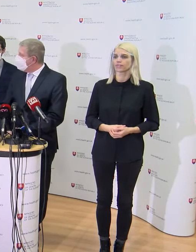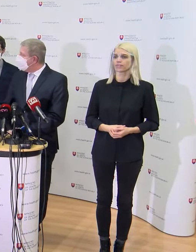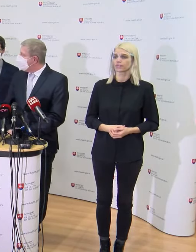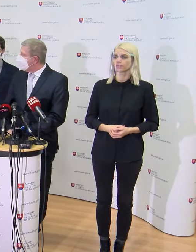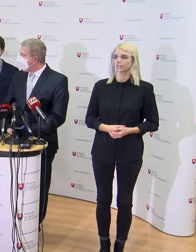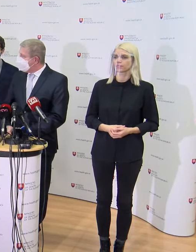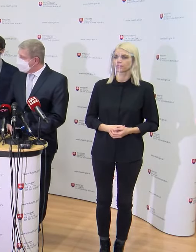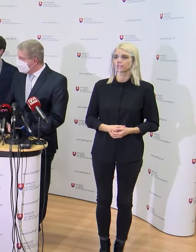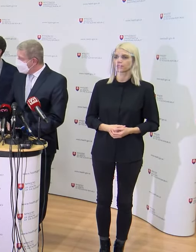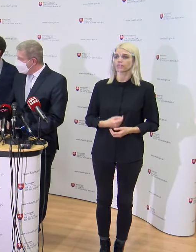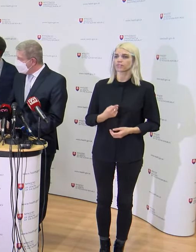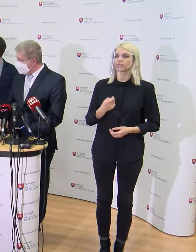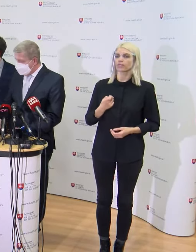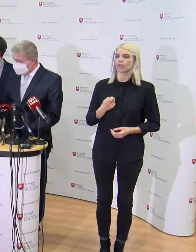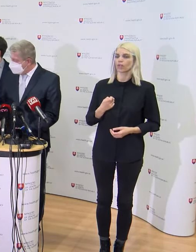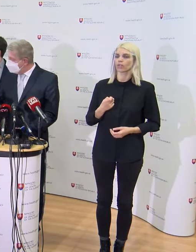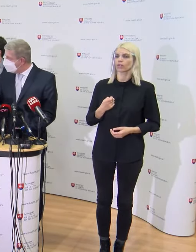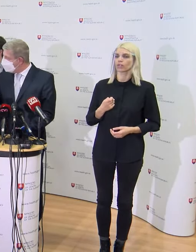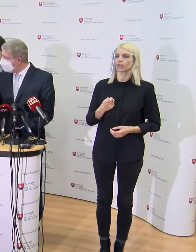Od